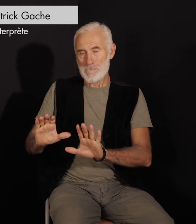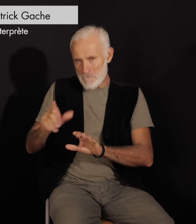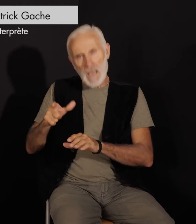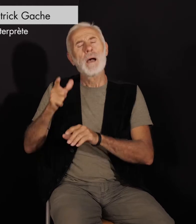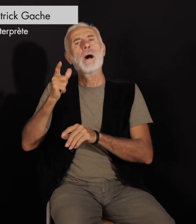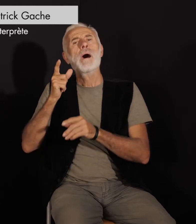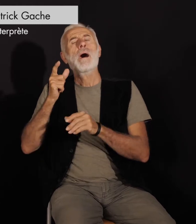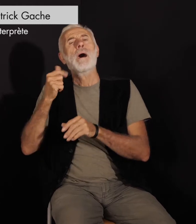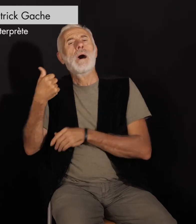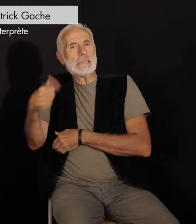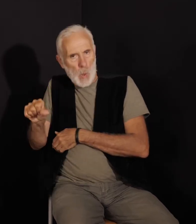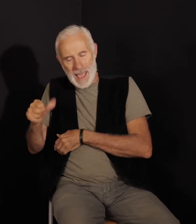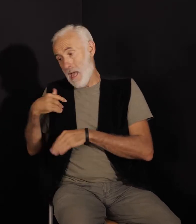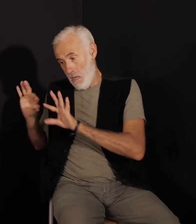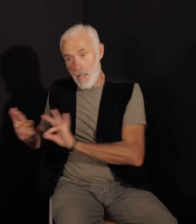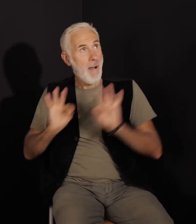nous sommes plusieurs.